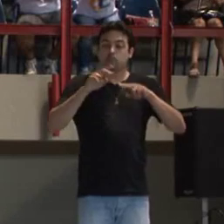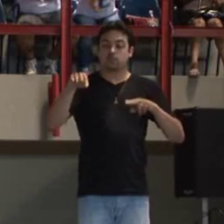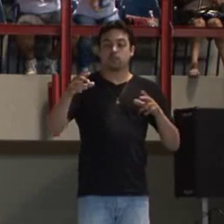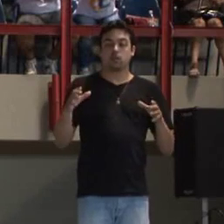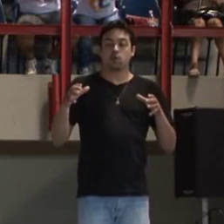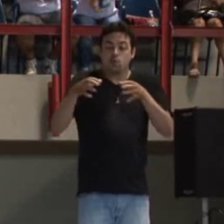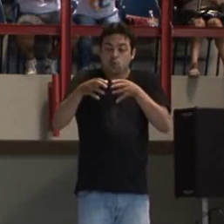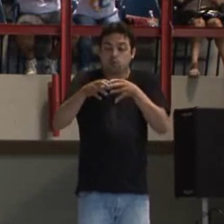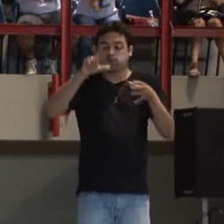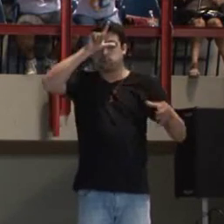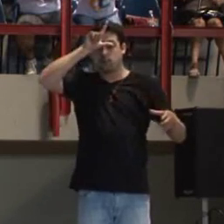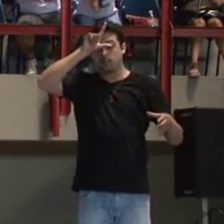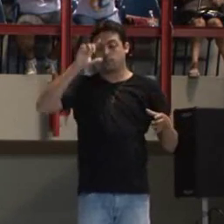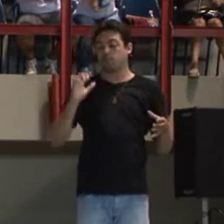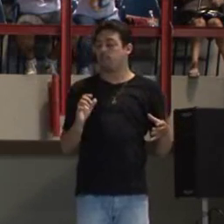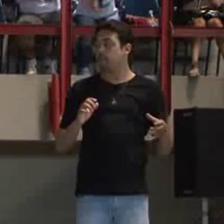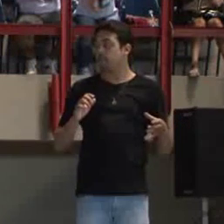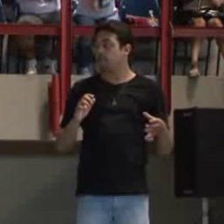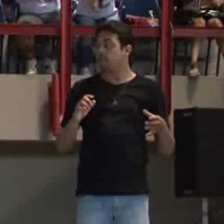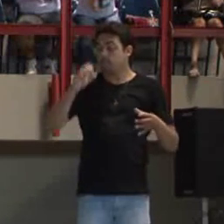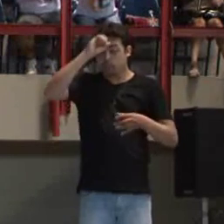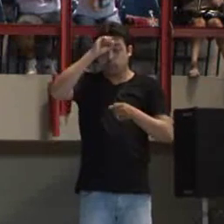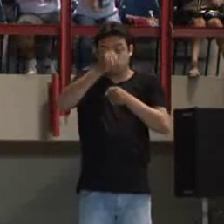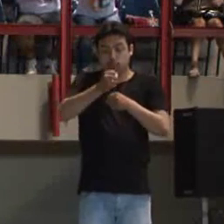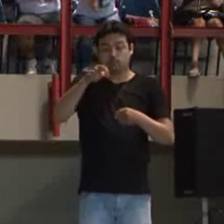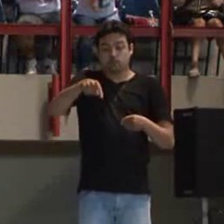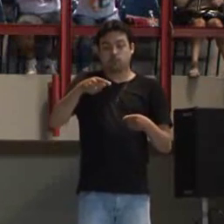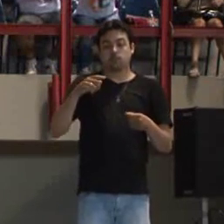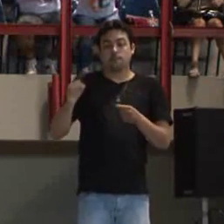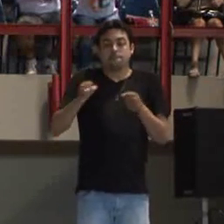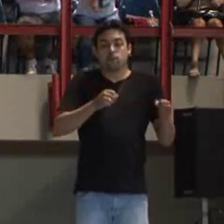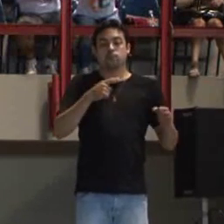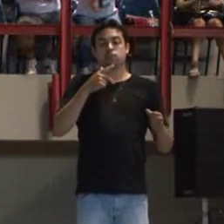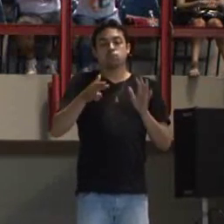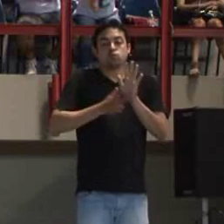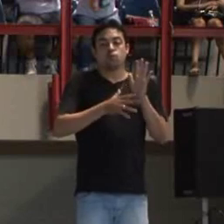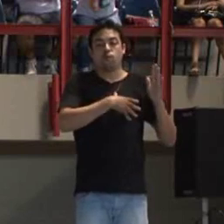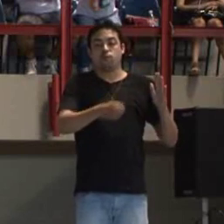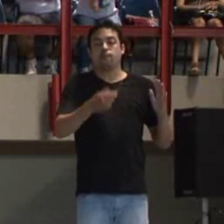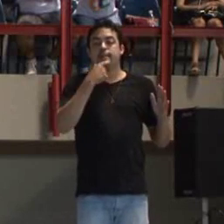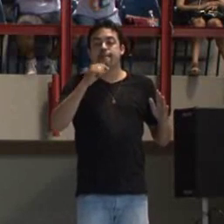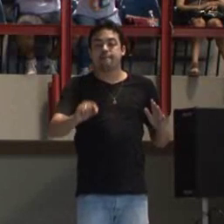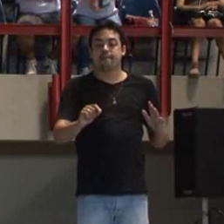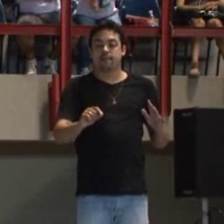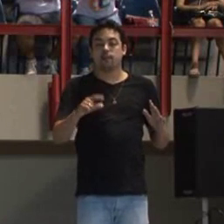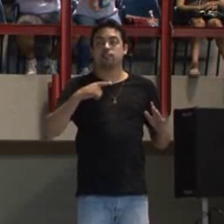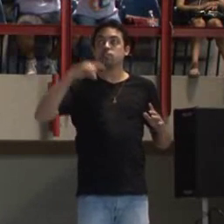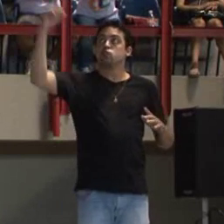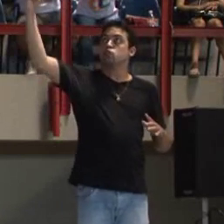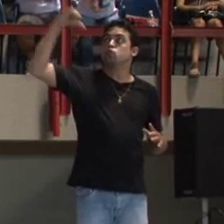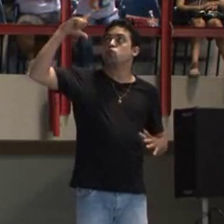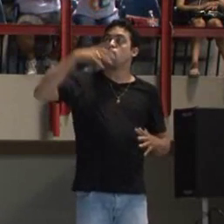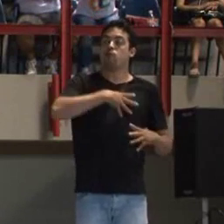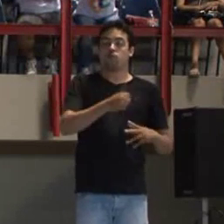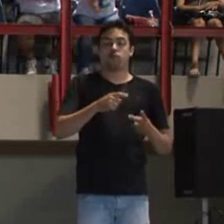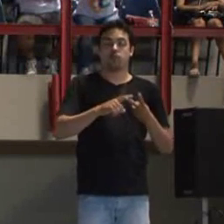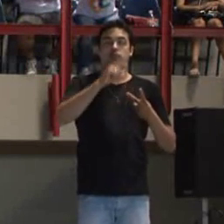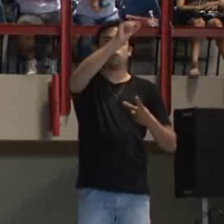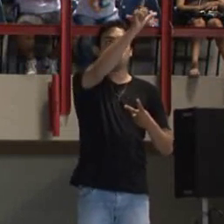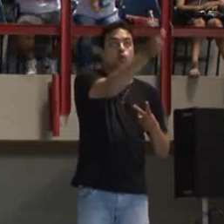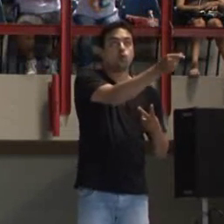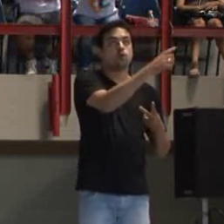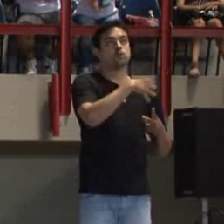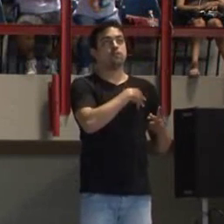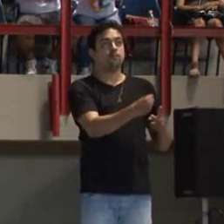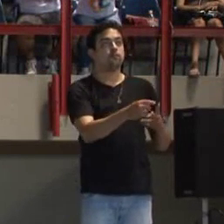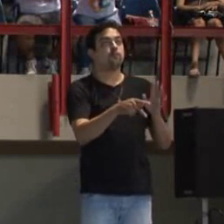tribo, tá? Esse chefe da tribo, ele alegava que era filho de quem? Filho do sol, filho da lua, filho do